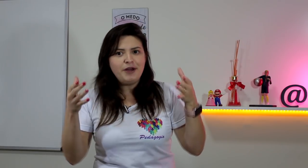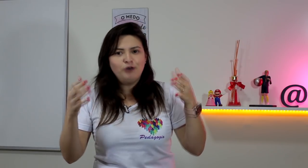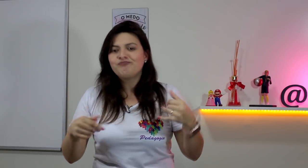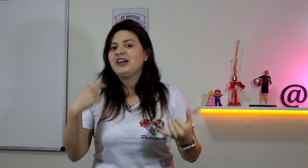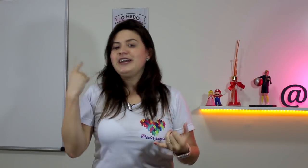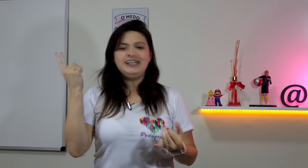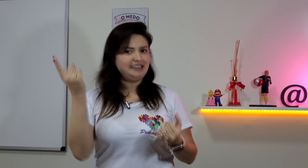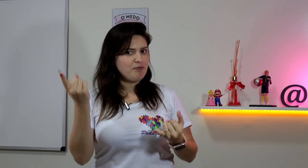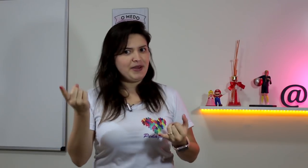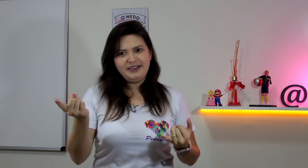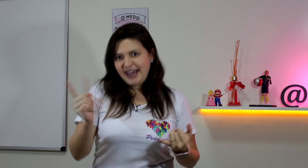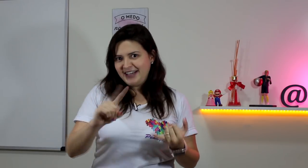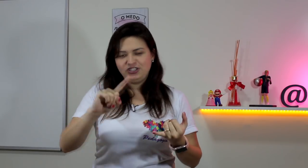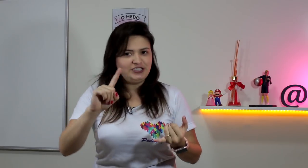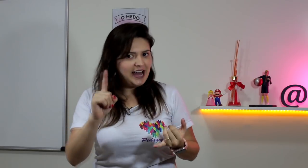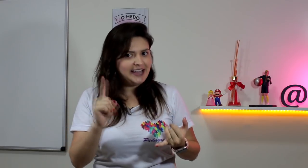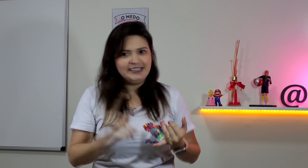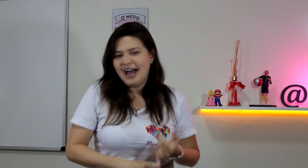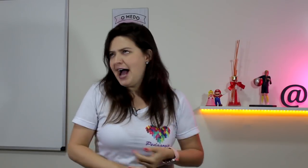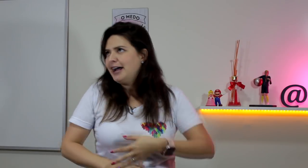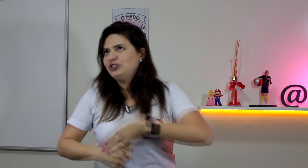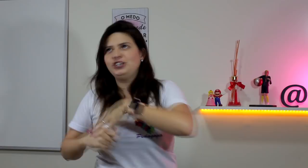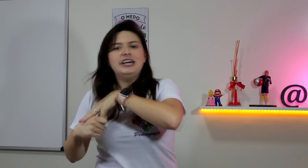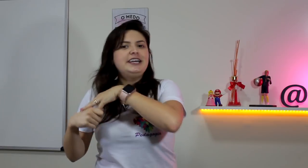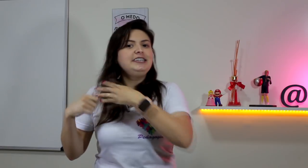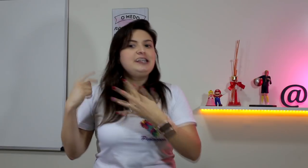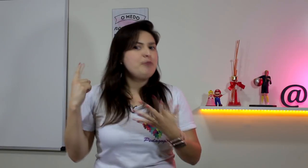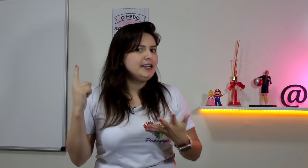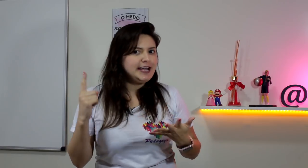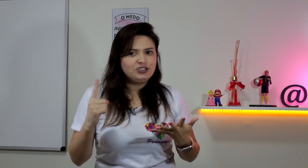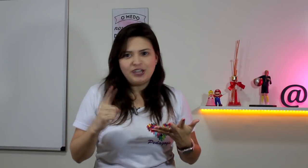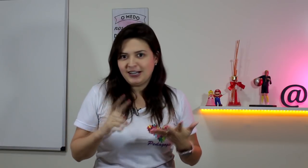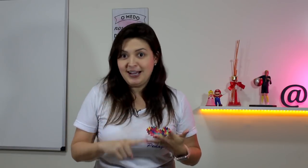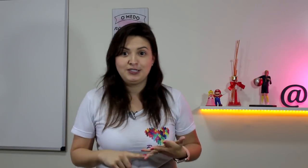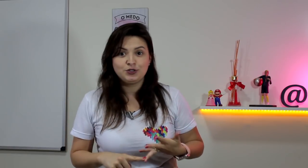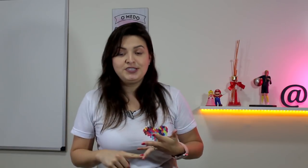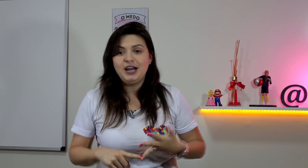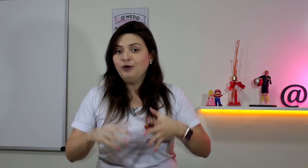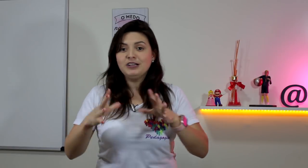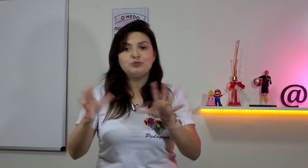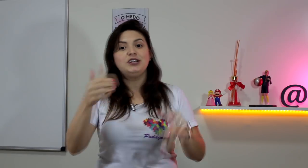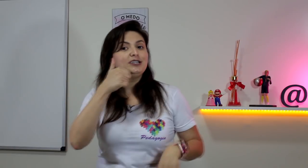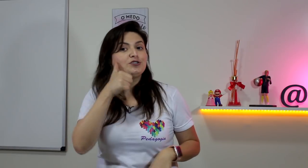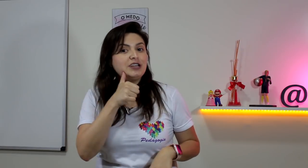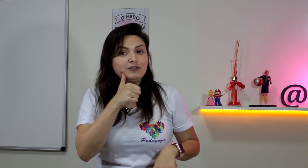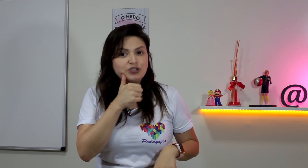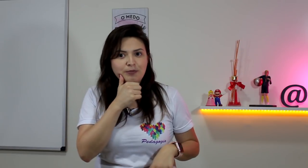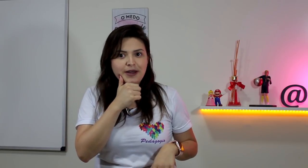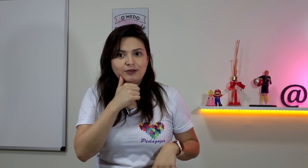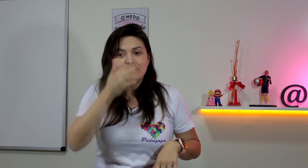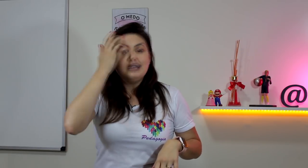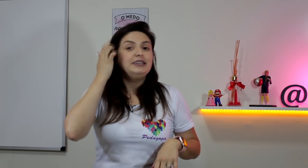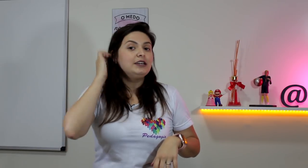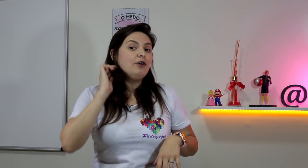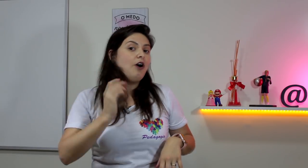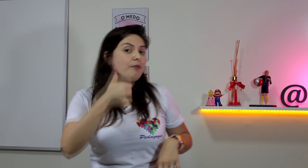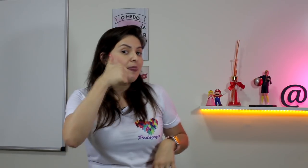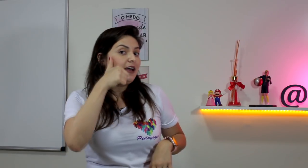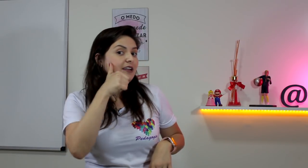chapéu, independente da idade, independente da classe social, as mulheres usavam chapéu. Então,